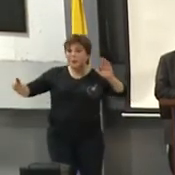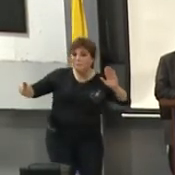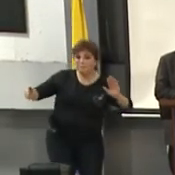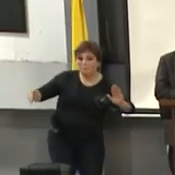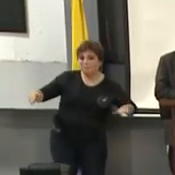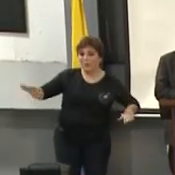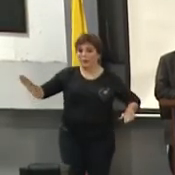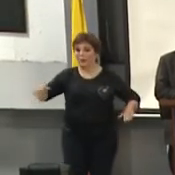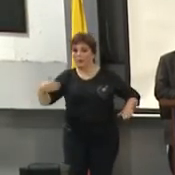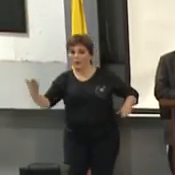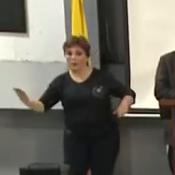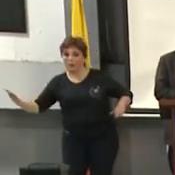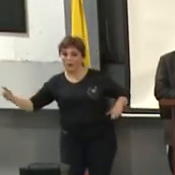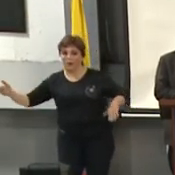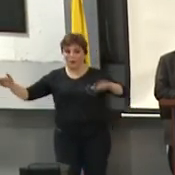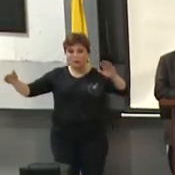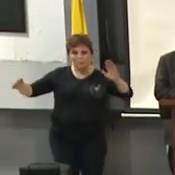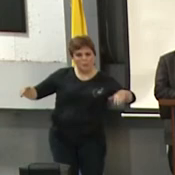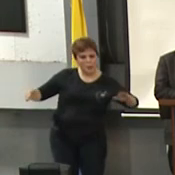e